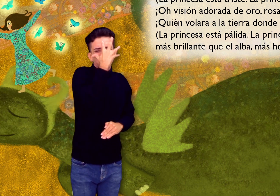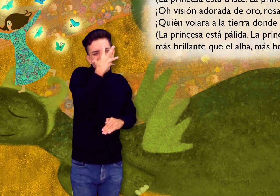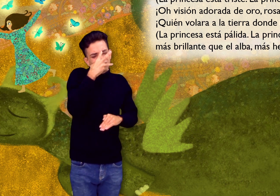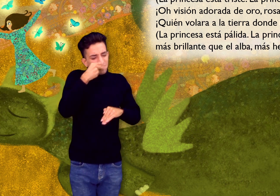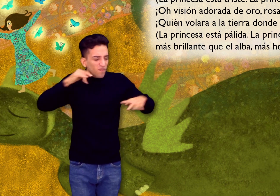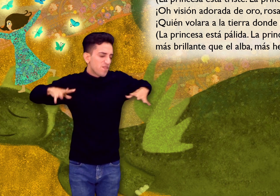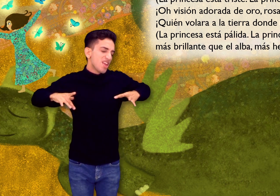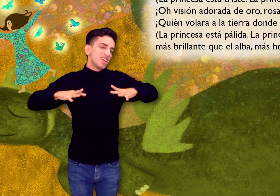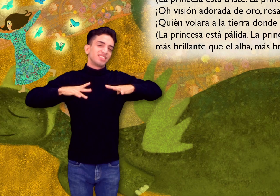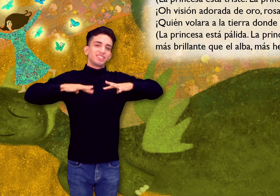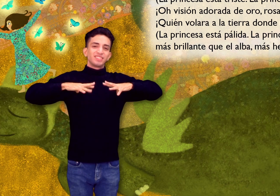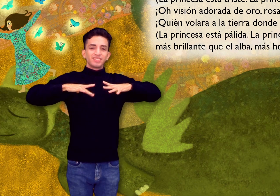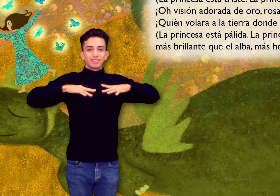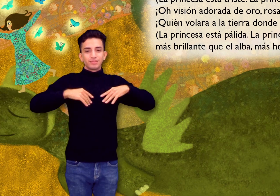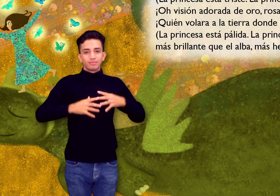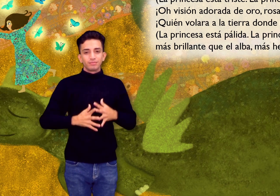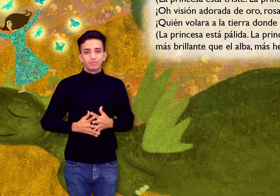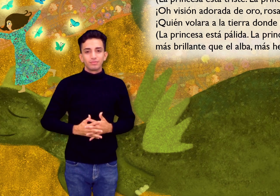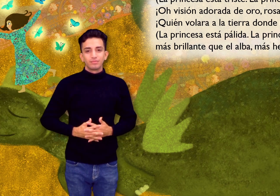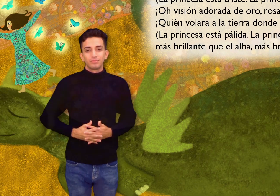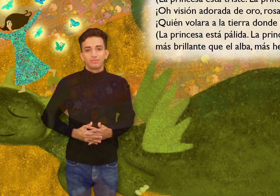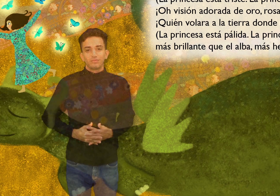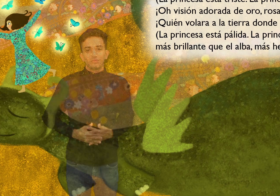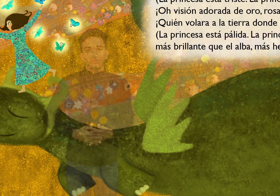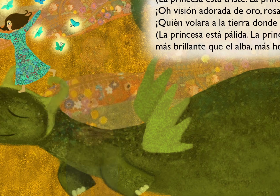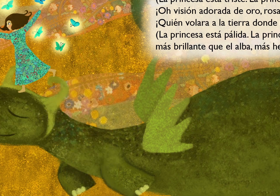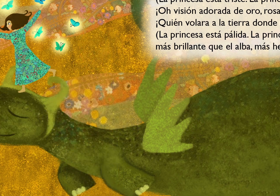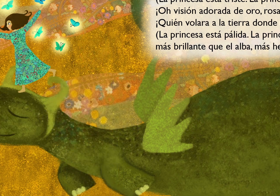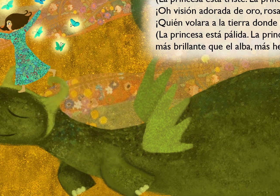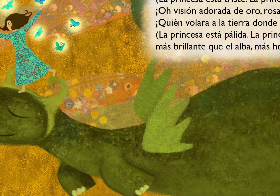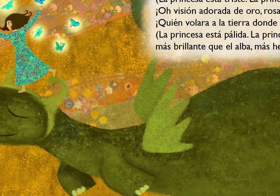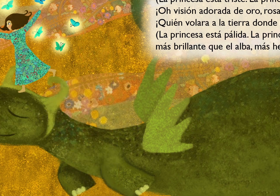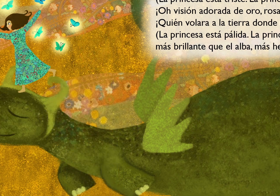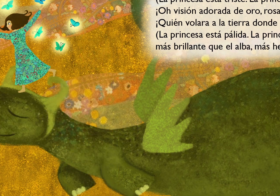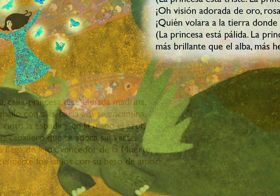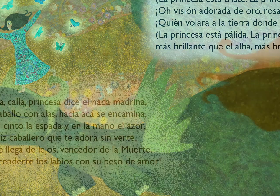brillante que el alba, más hermoso que abril.